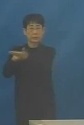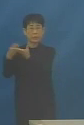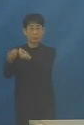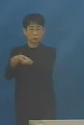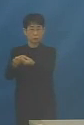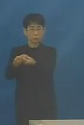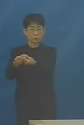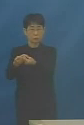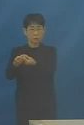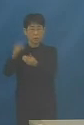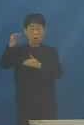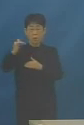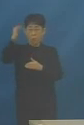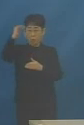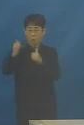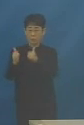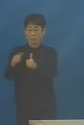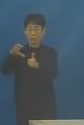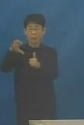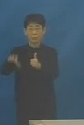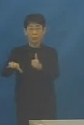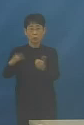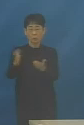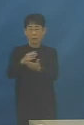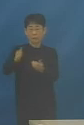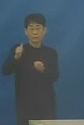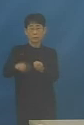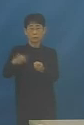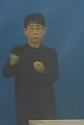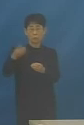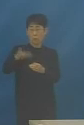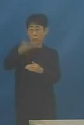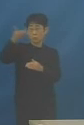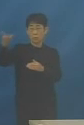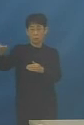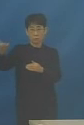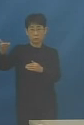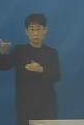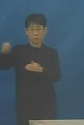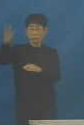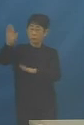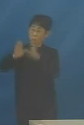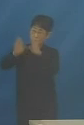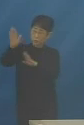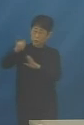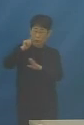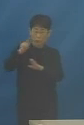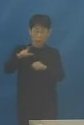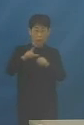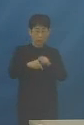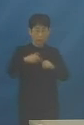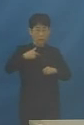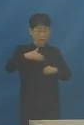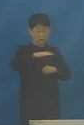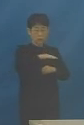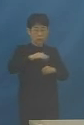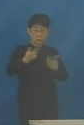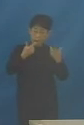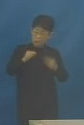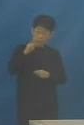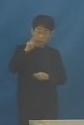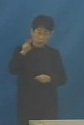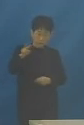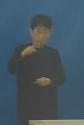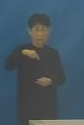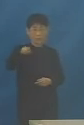裁判所の判決そして上告審のあの行方というものを私どもとしてもあの乗ってまいりたいと